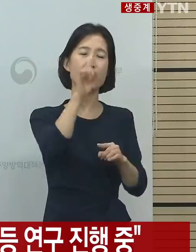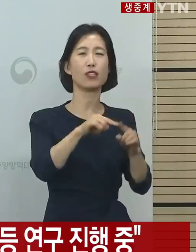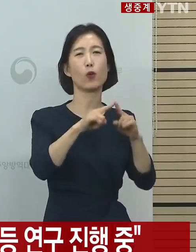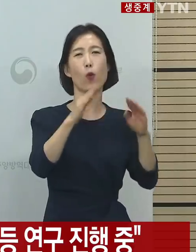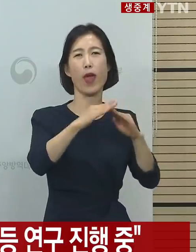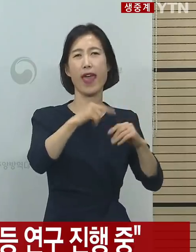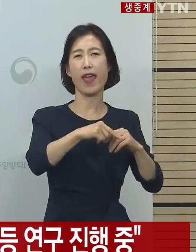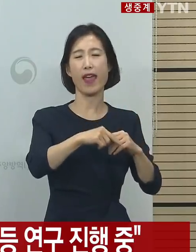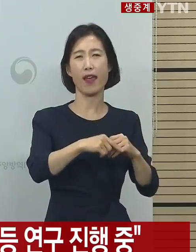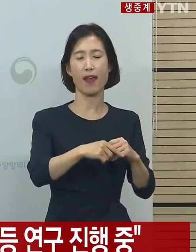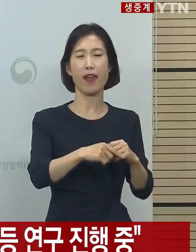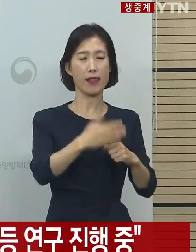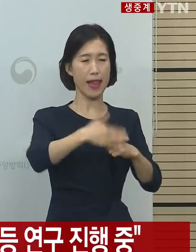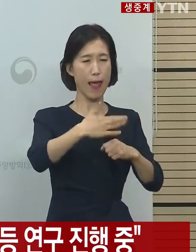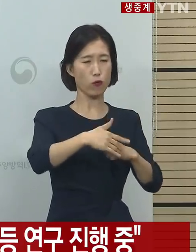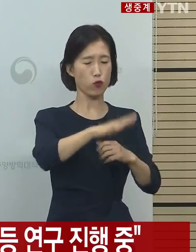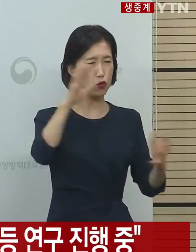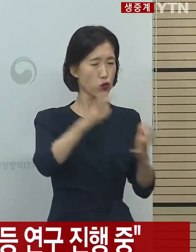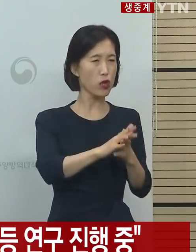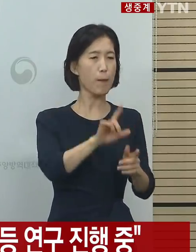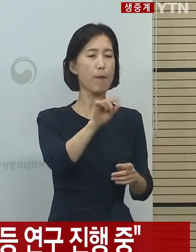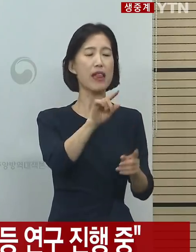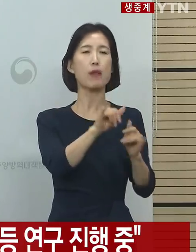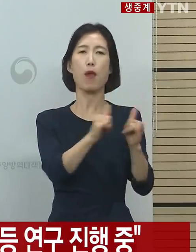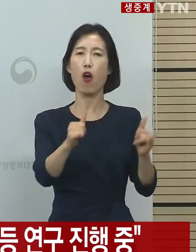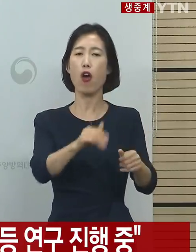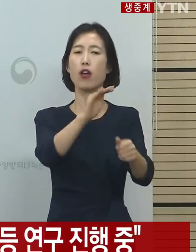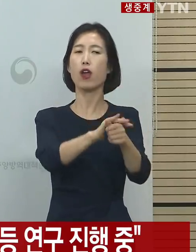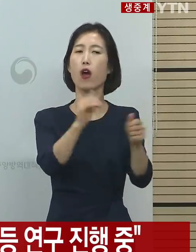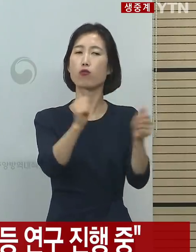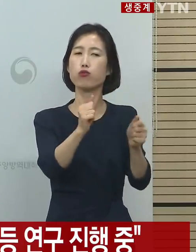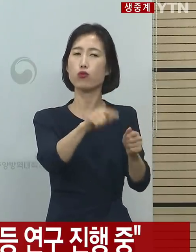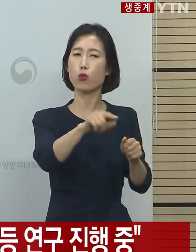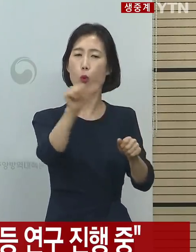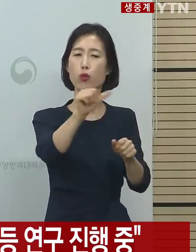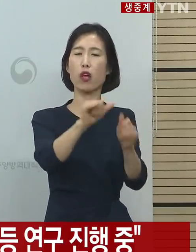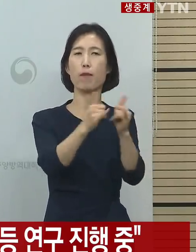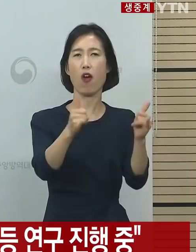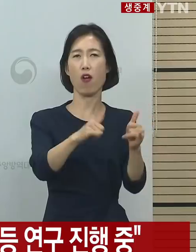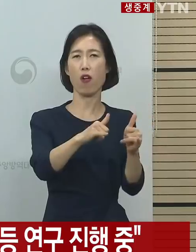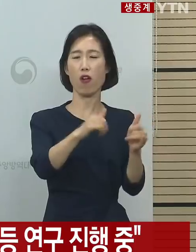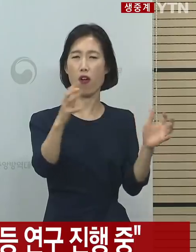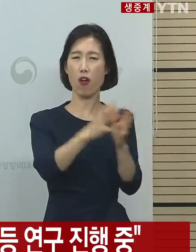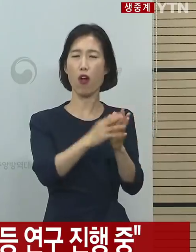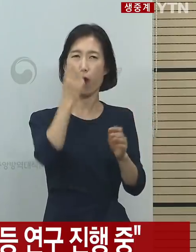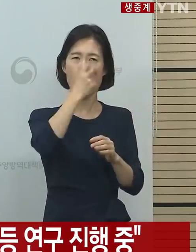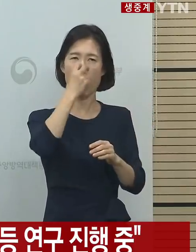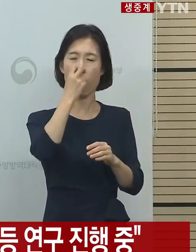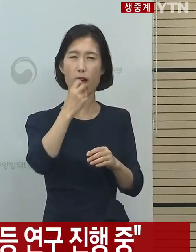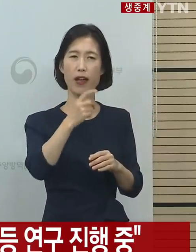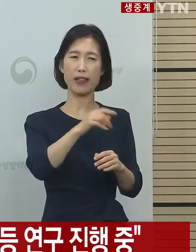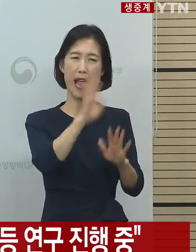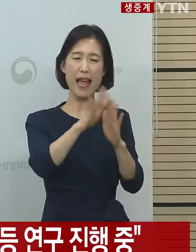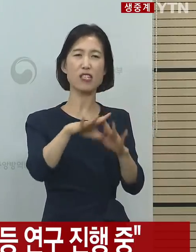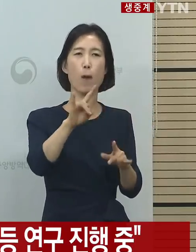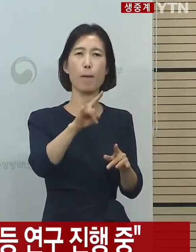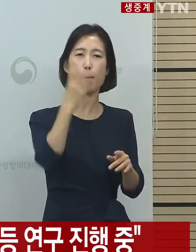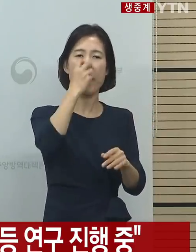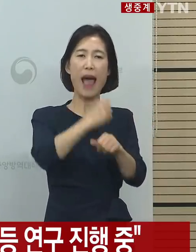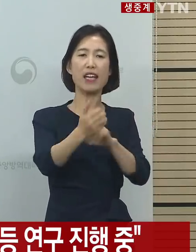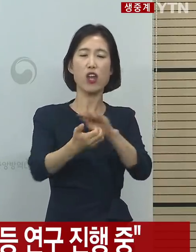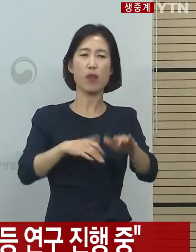저희가 뭐 대구는 9만 명, 그리고 경북 지역은 한 5천 명 정도를 저희가 자가격리 등의